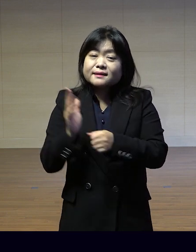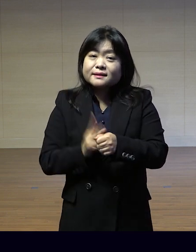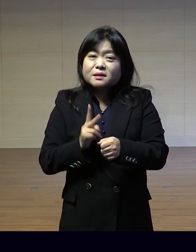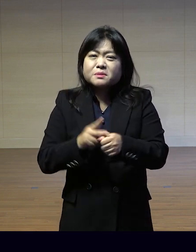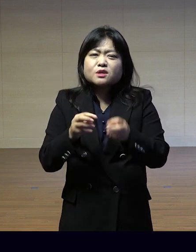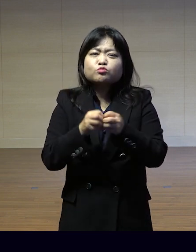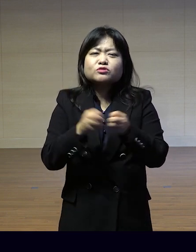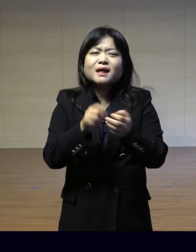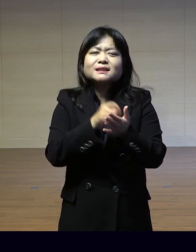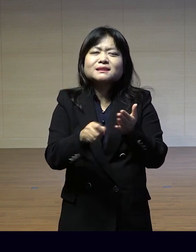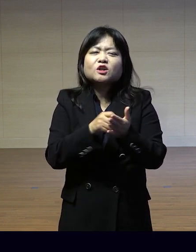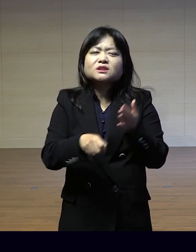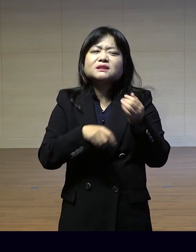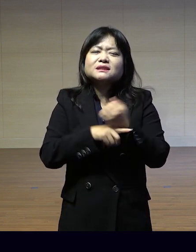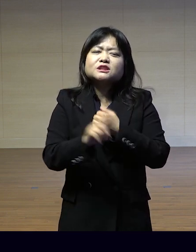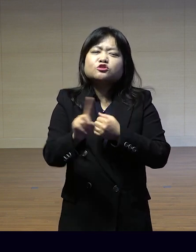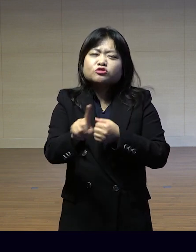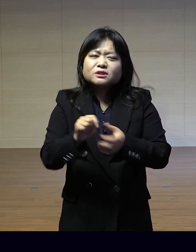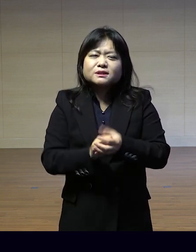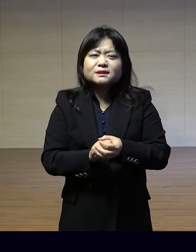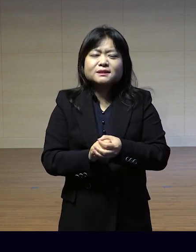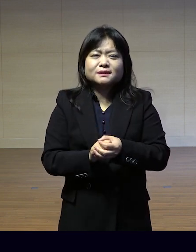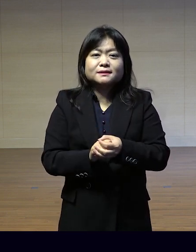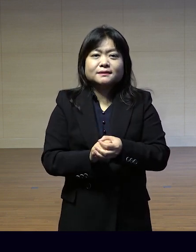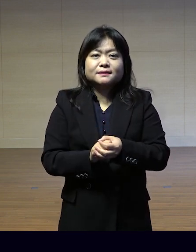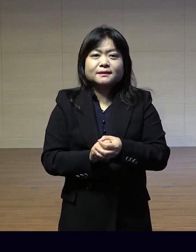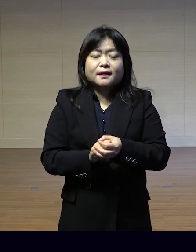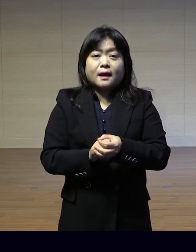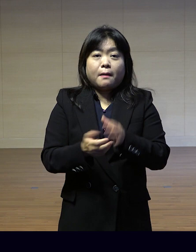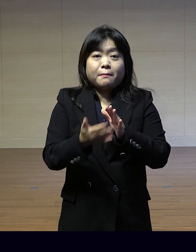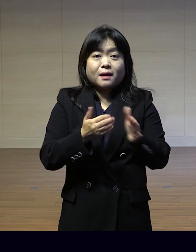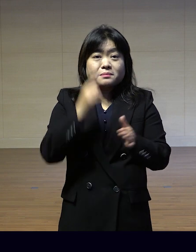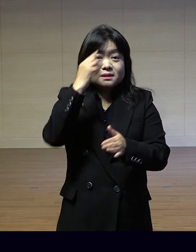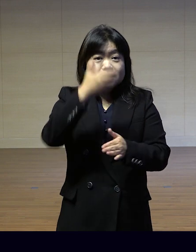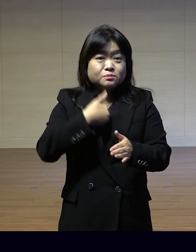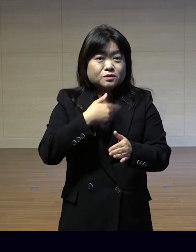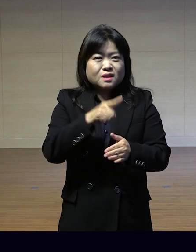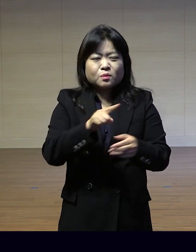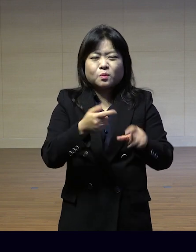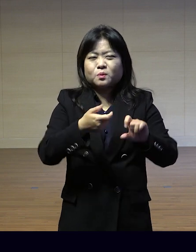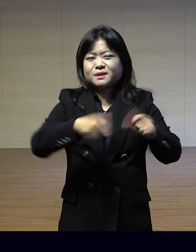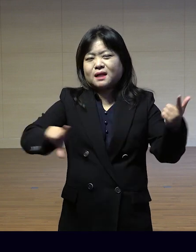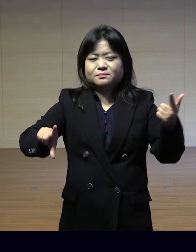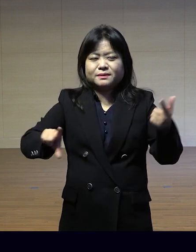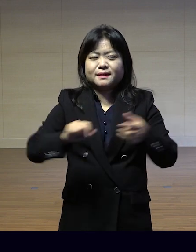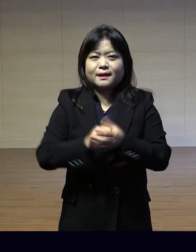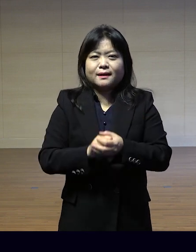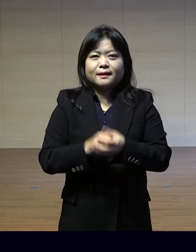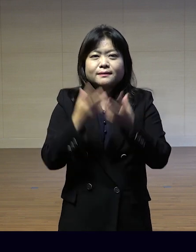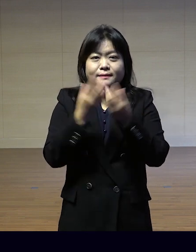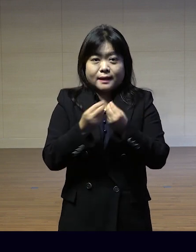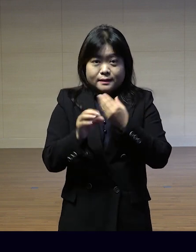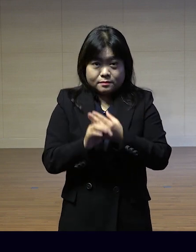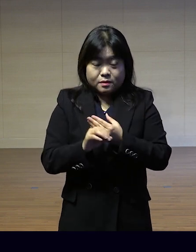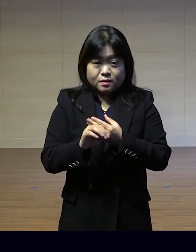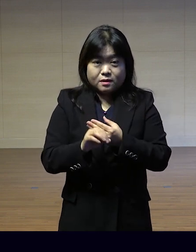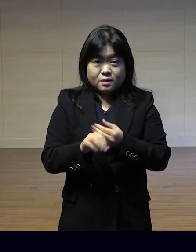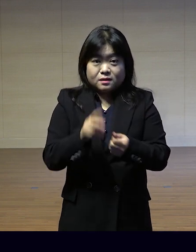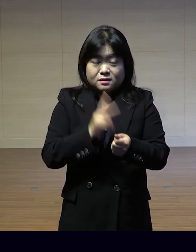이 문장을 썼던 이유는, 그 근거는 방금 선생님 질문하고는 좀 다른 방식인데, 예를 들어